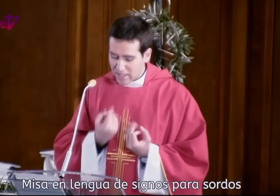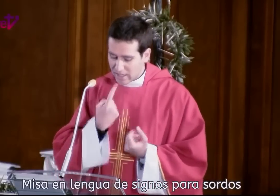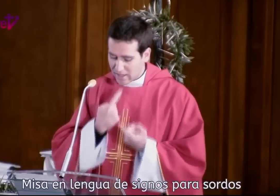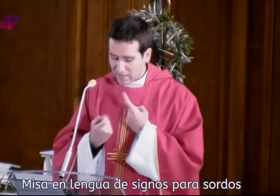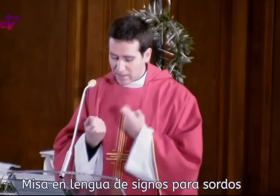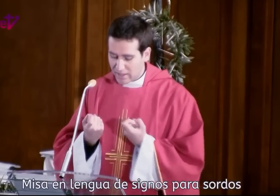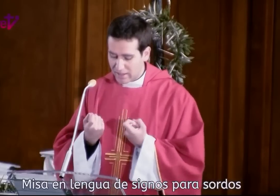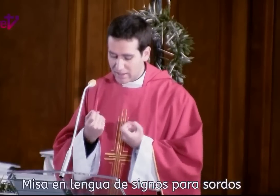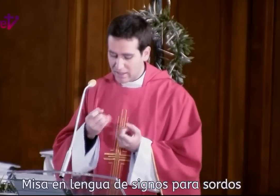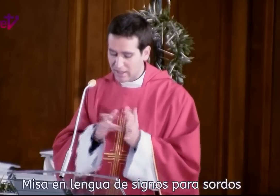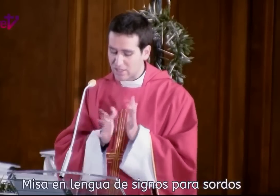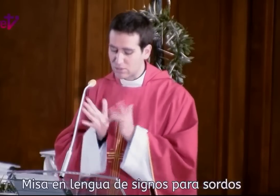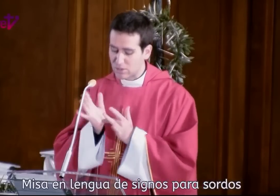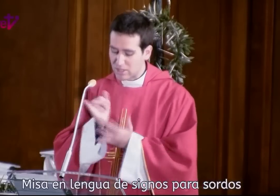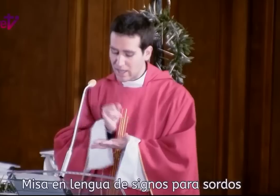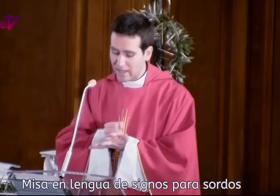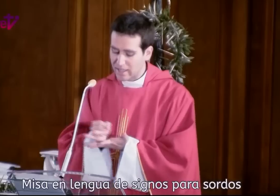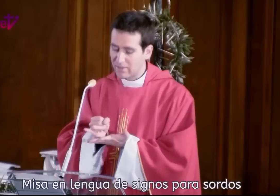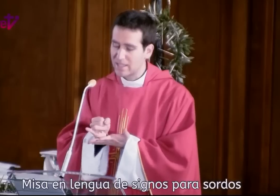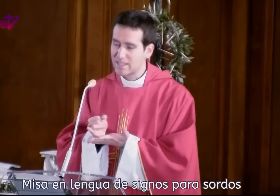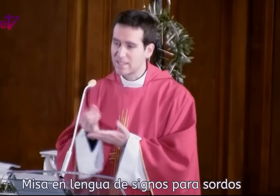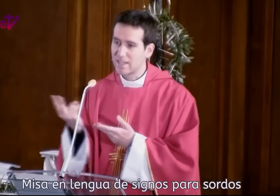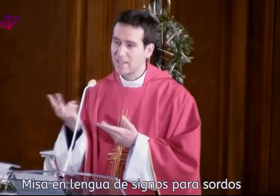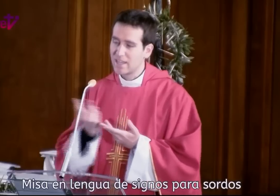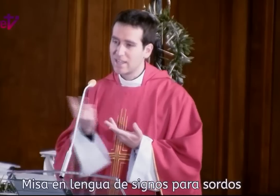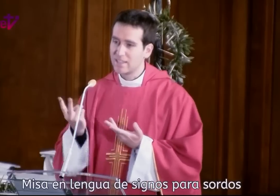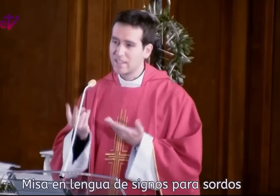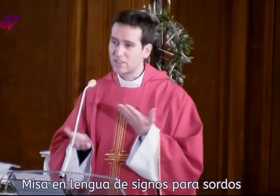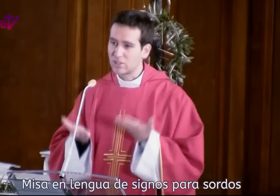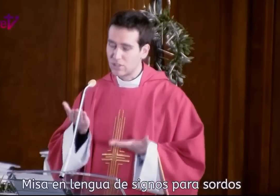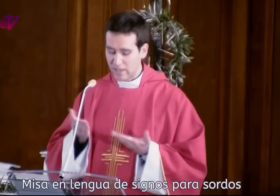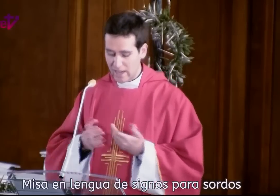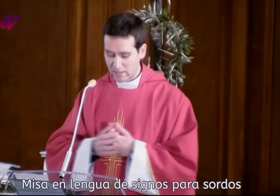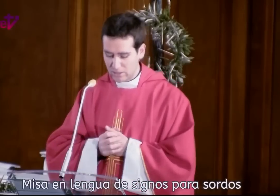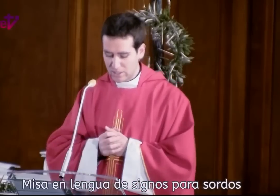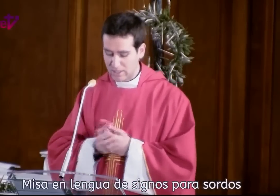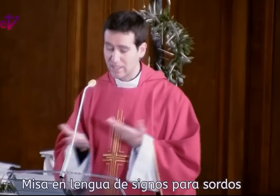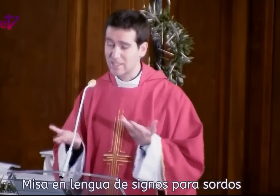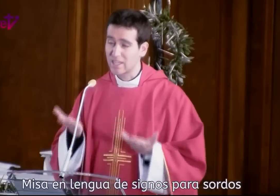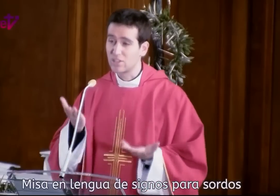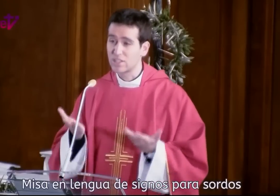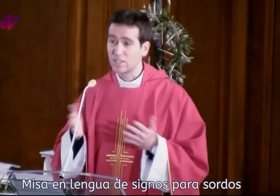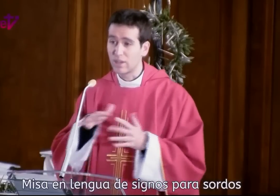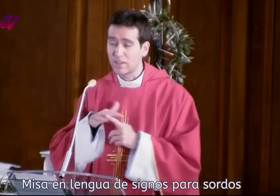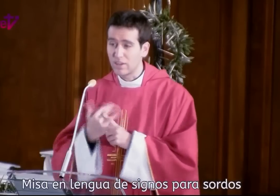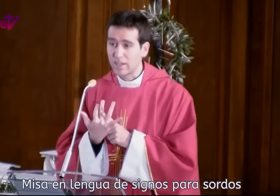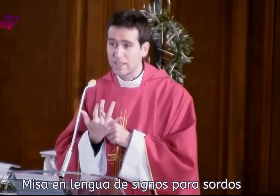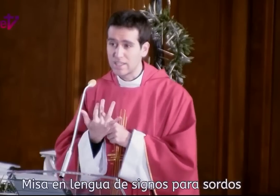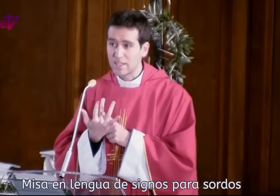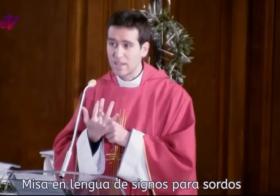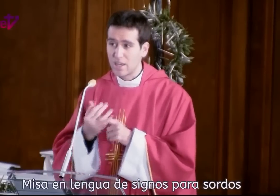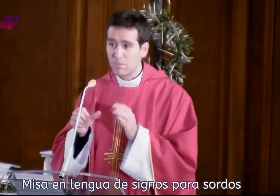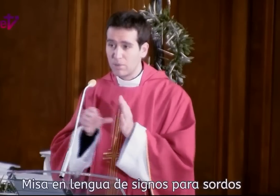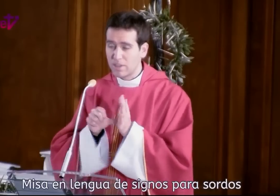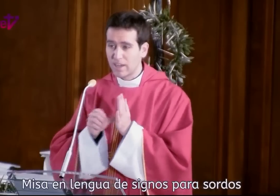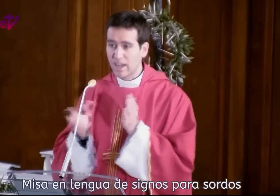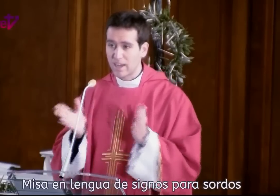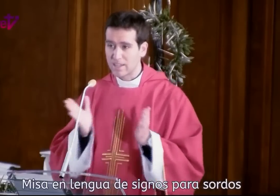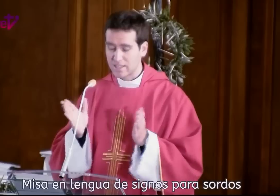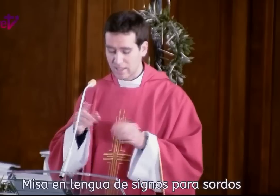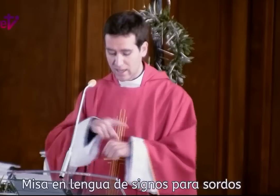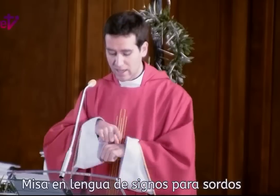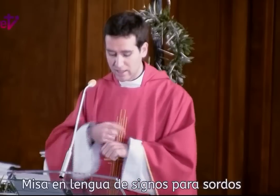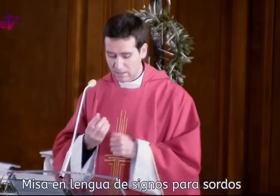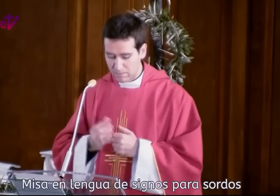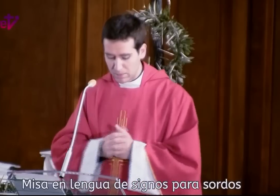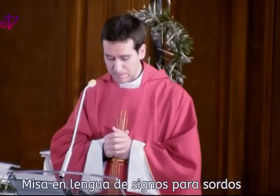¿Qué nos quiere decir Jesús a través de estos dos relatos, de estas dos situaciones muy